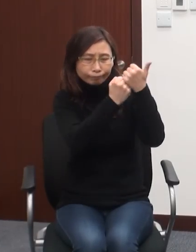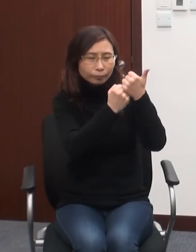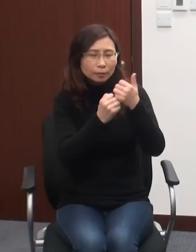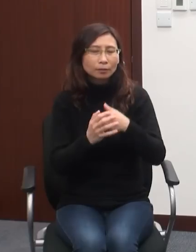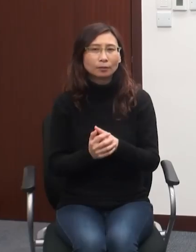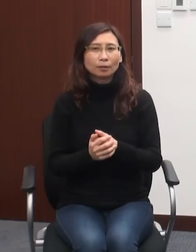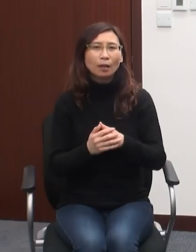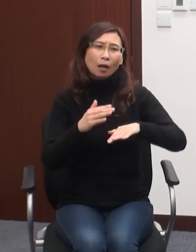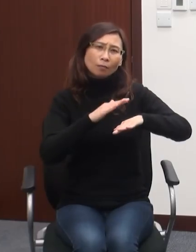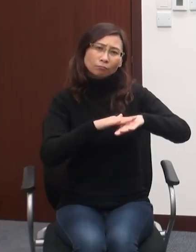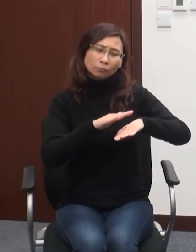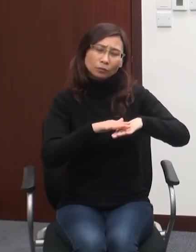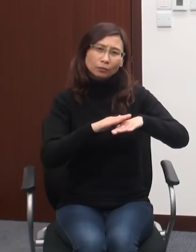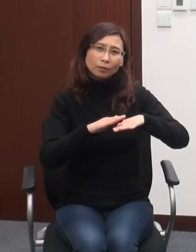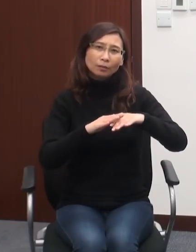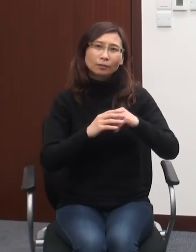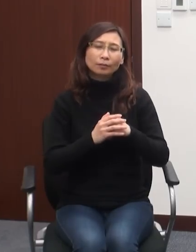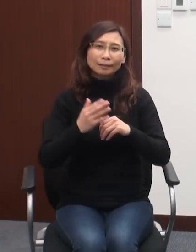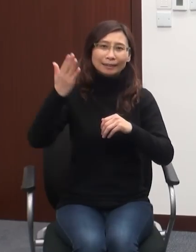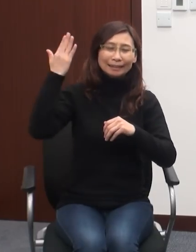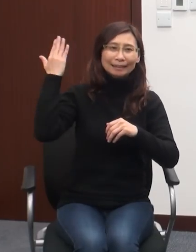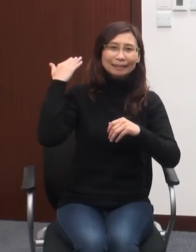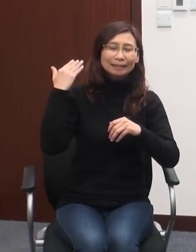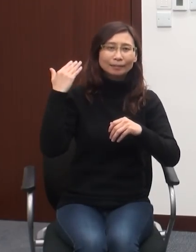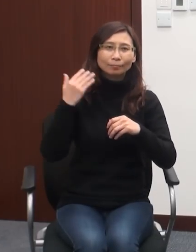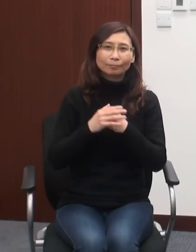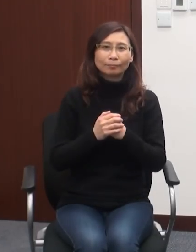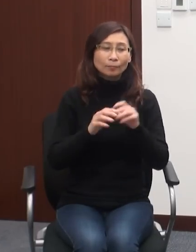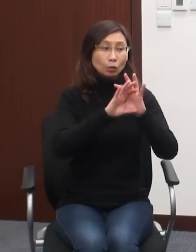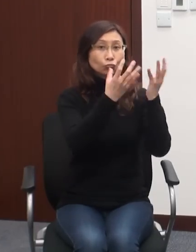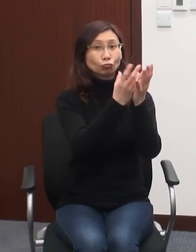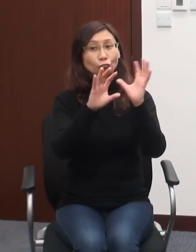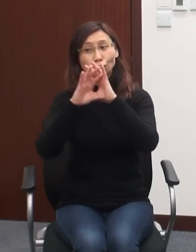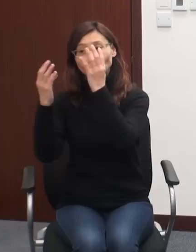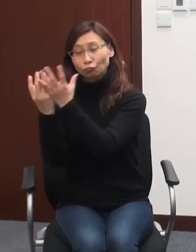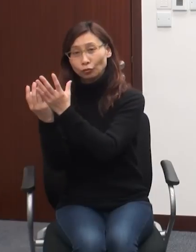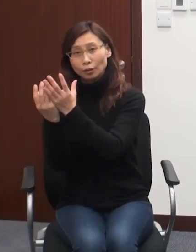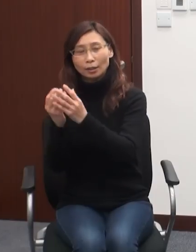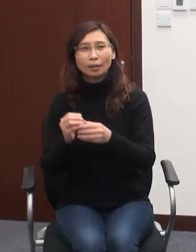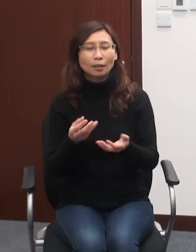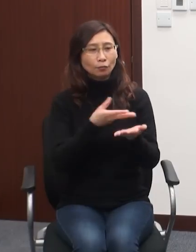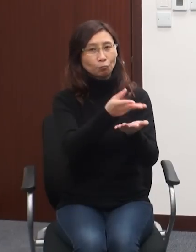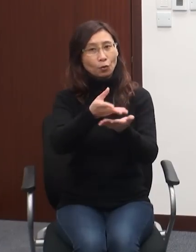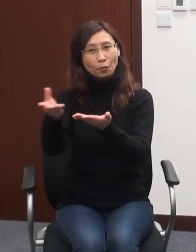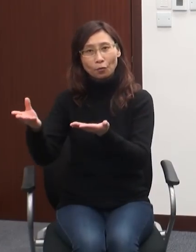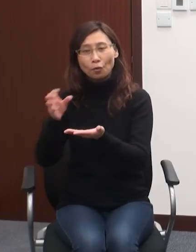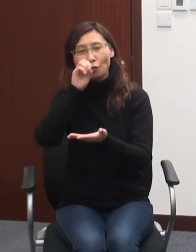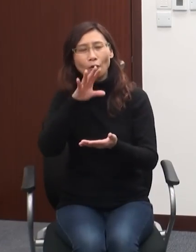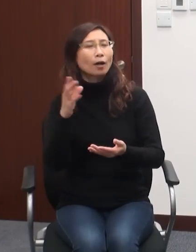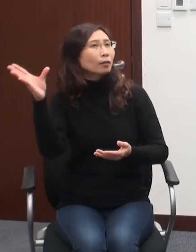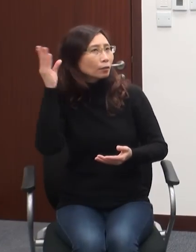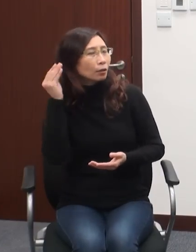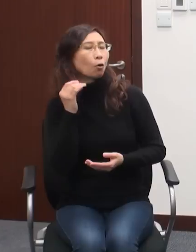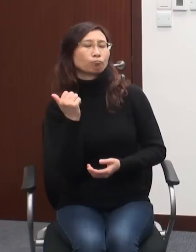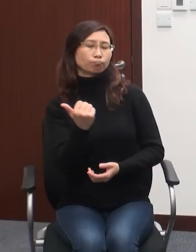常財政預算案咧就係以前派黨嘅時候咧就高開低收嘅，即係出嚟話派啦，咁啲人就聽到都唔錯，咁